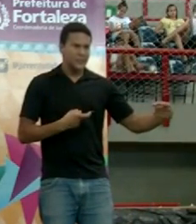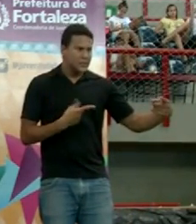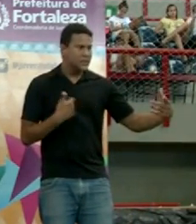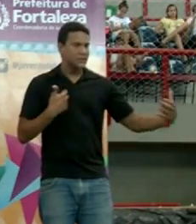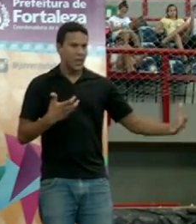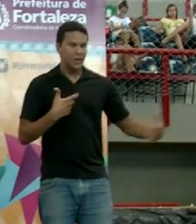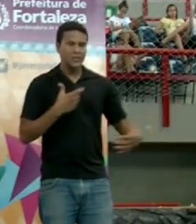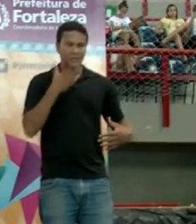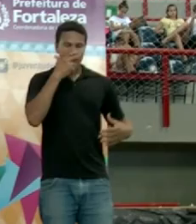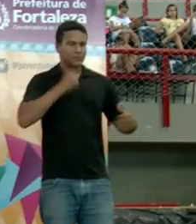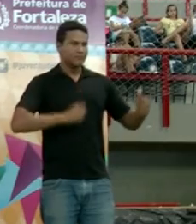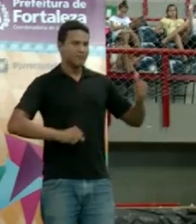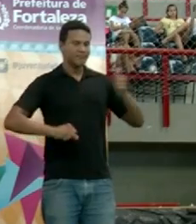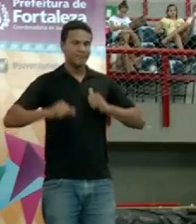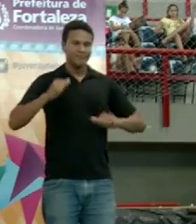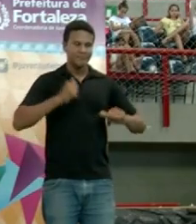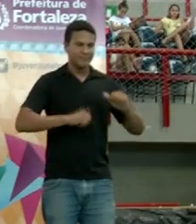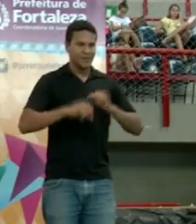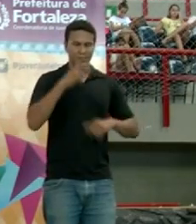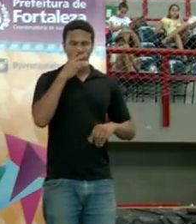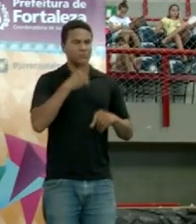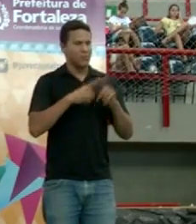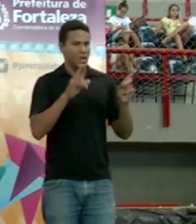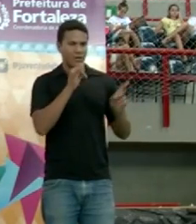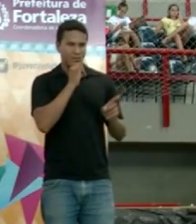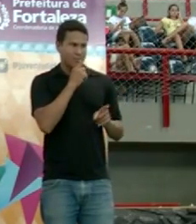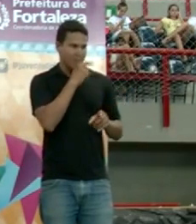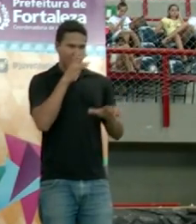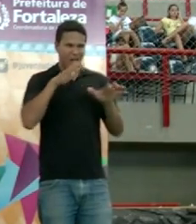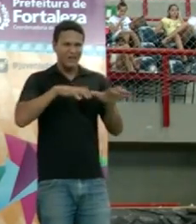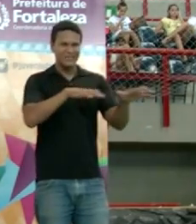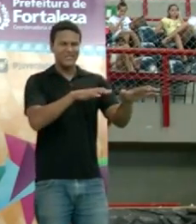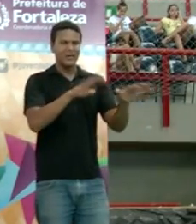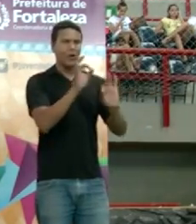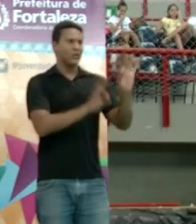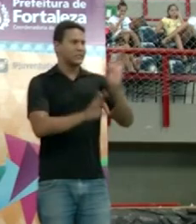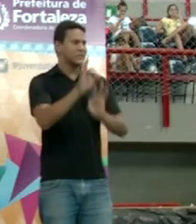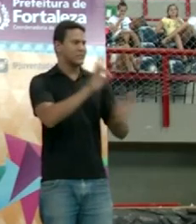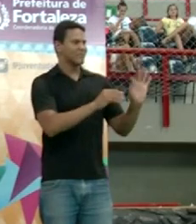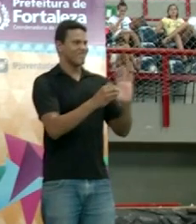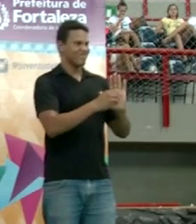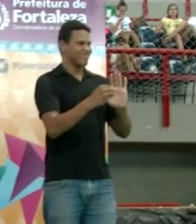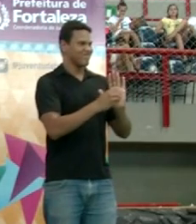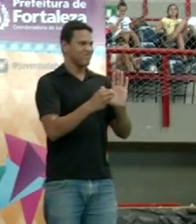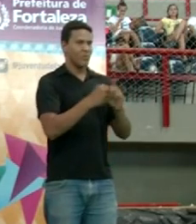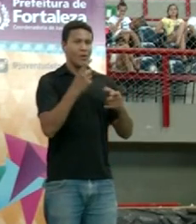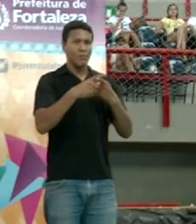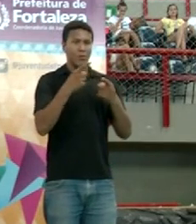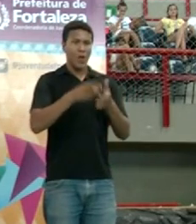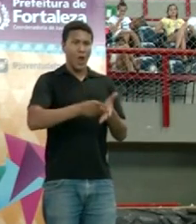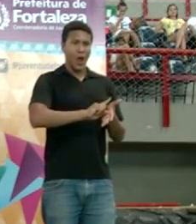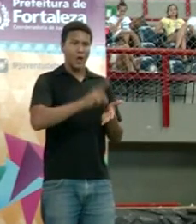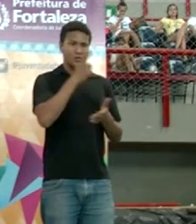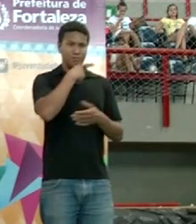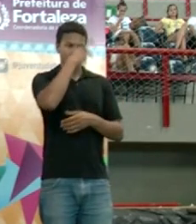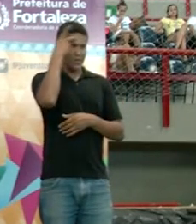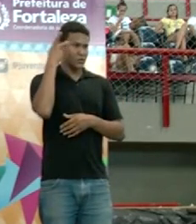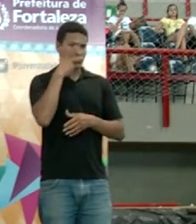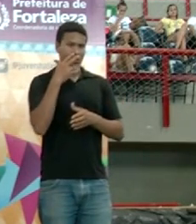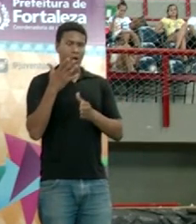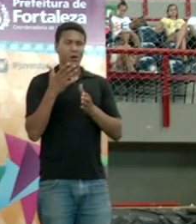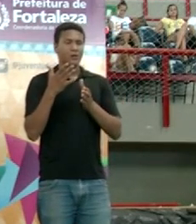cruzadas. O problema não era um movimento organizado, porque a população foi antes.